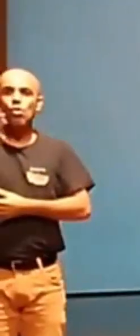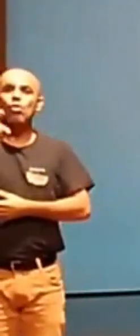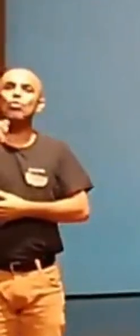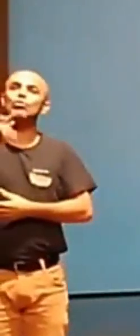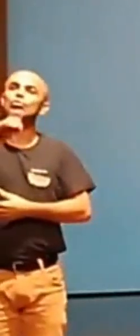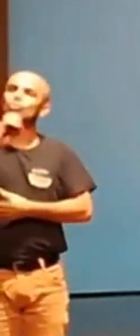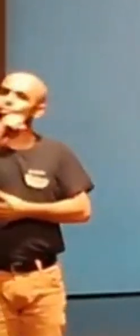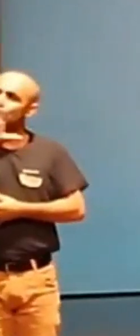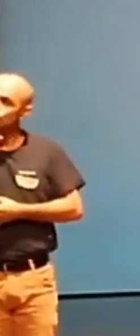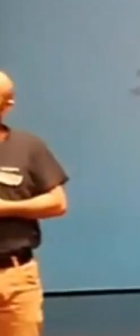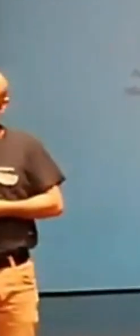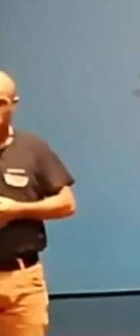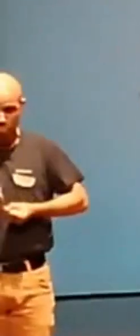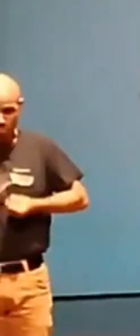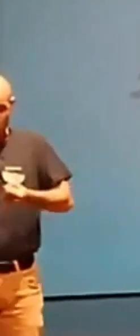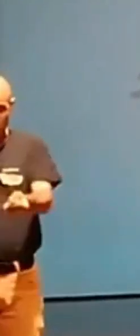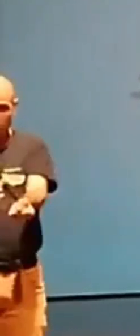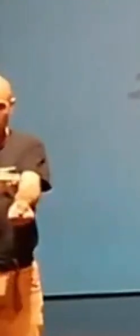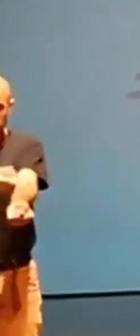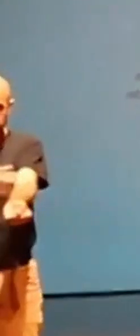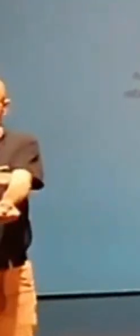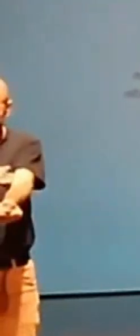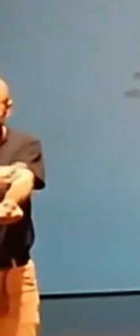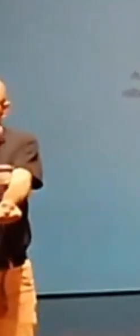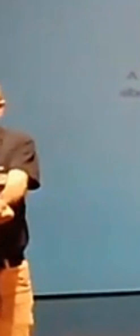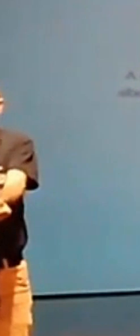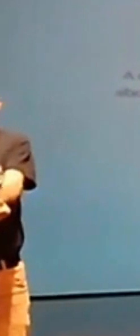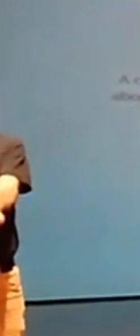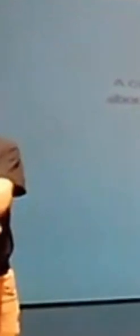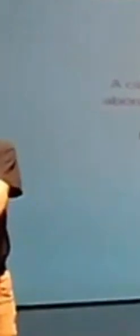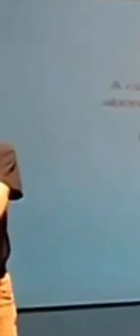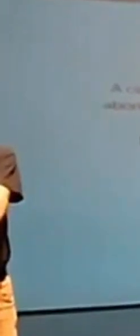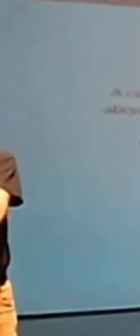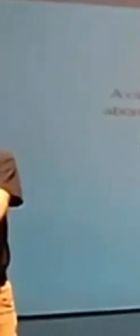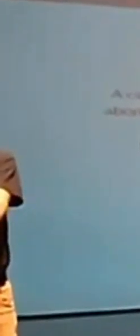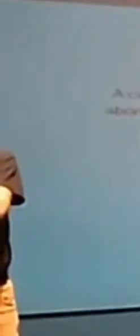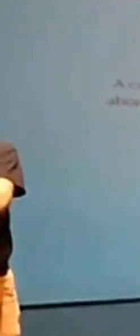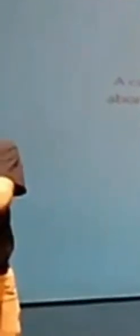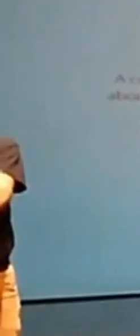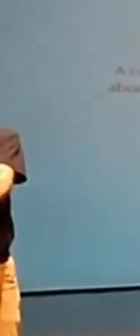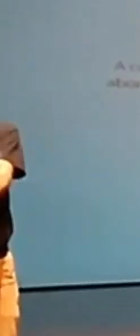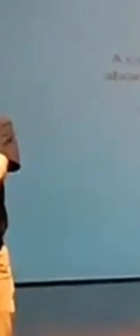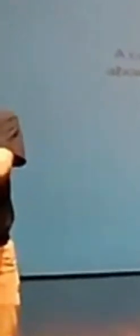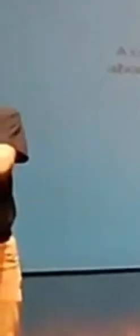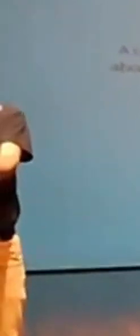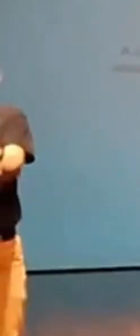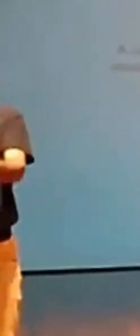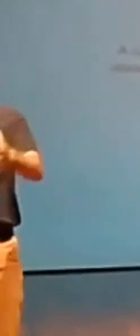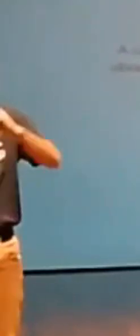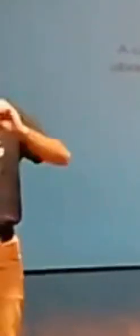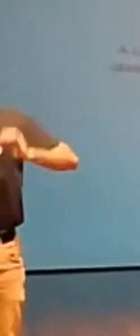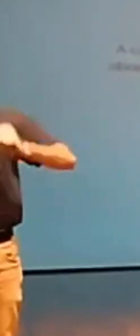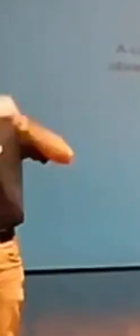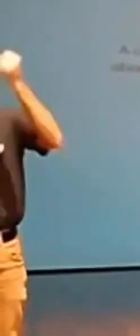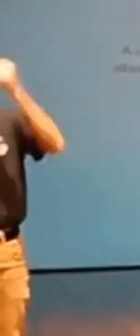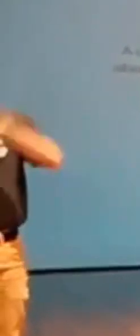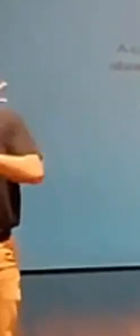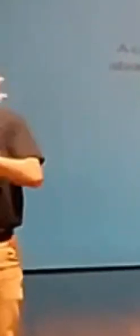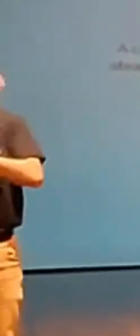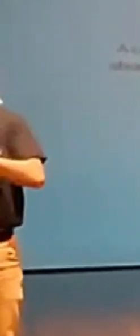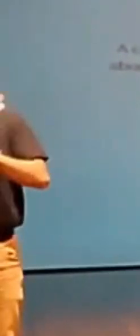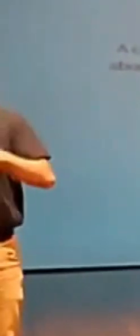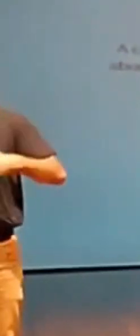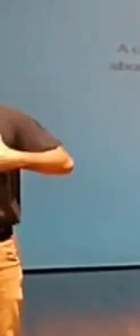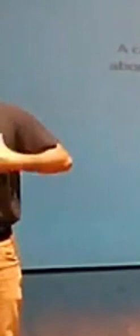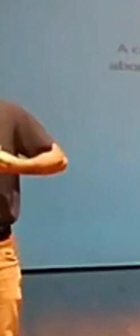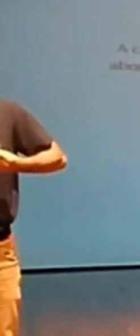meu sistema sanguíneo. Cortisol em excesso é ruim. E vai me levar a